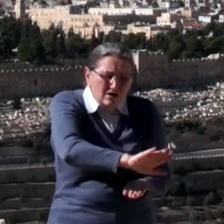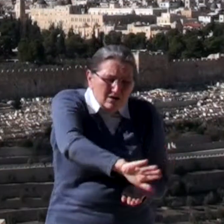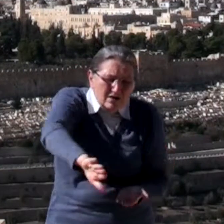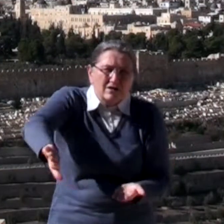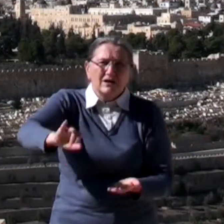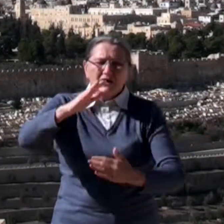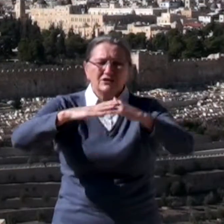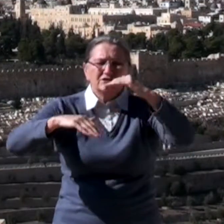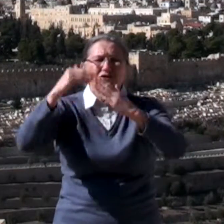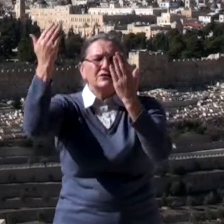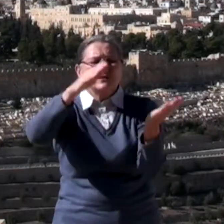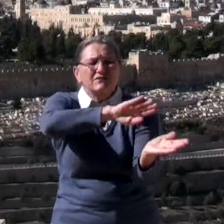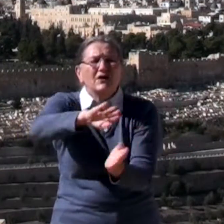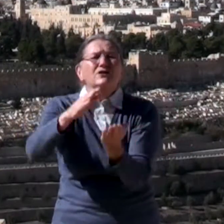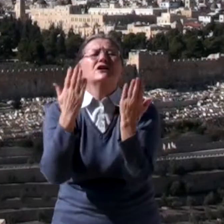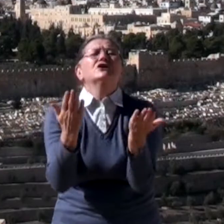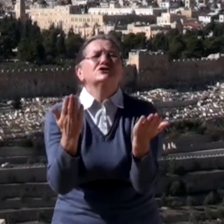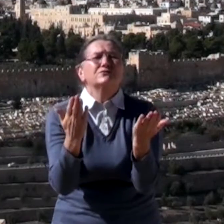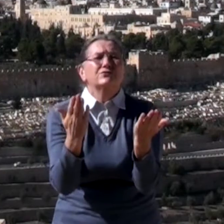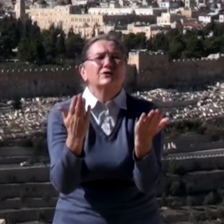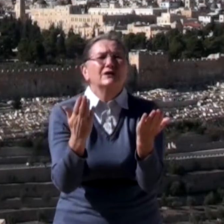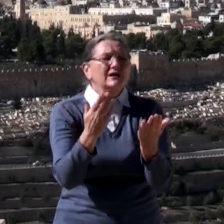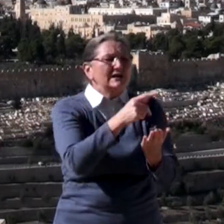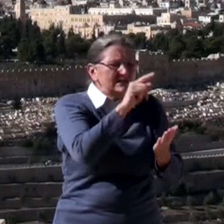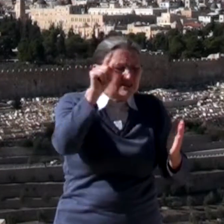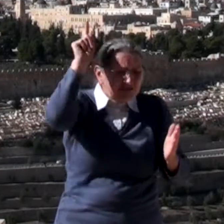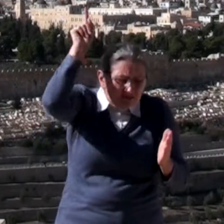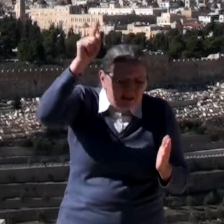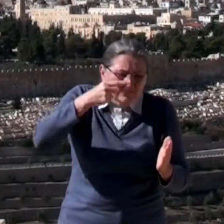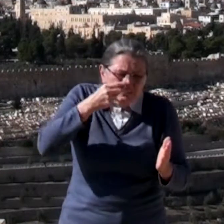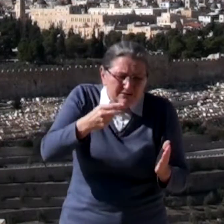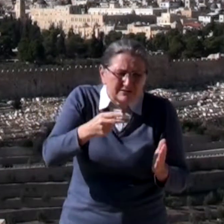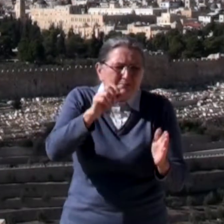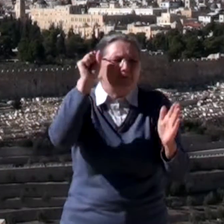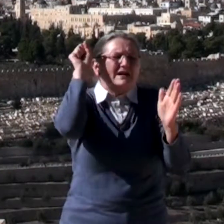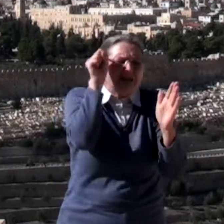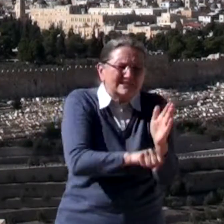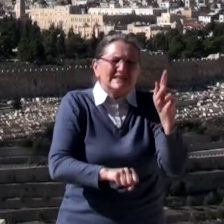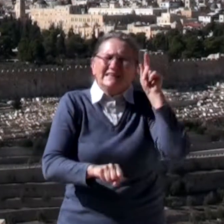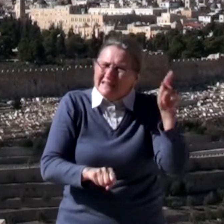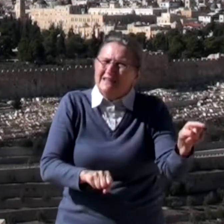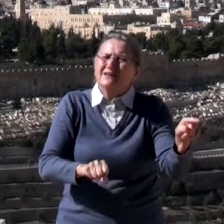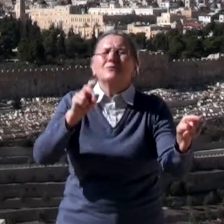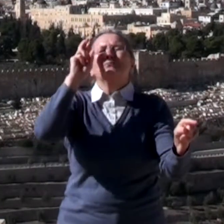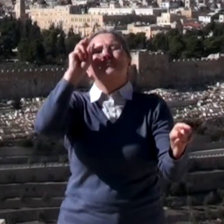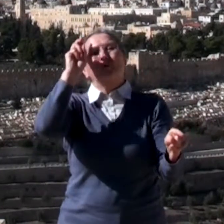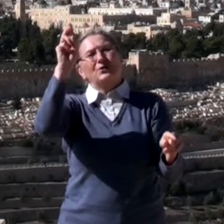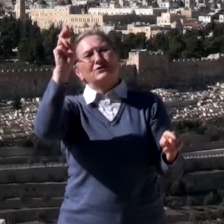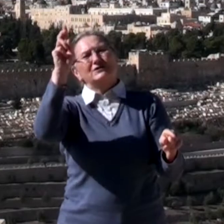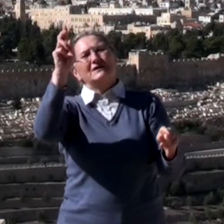и десницу Твою? Из среды недра Твоего порази их, Боже,